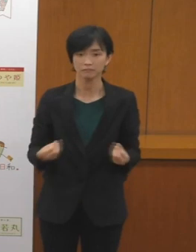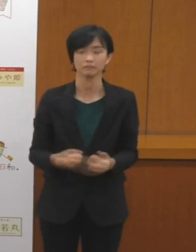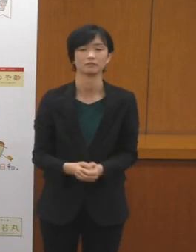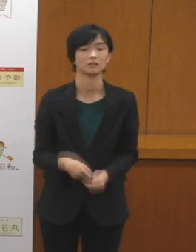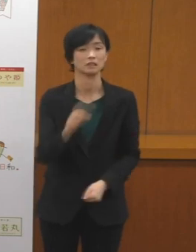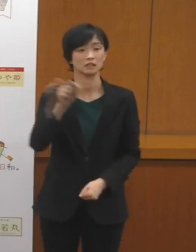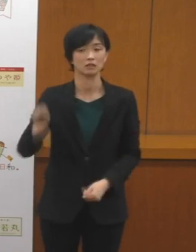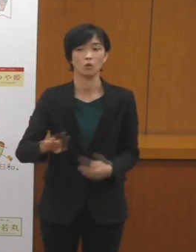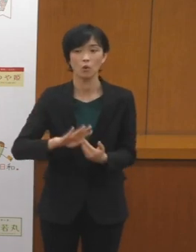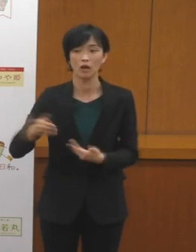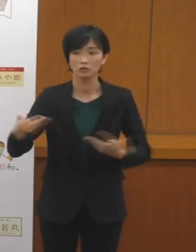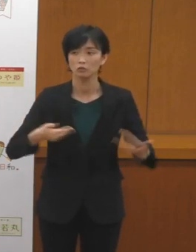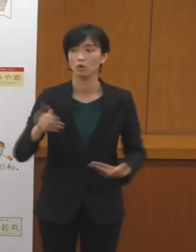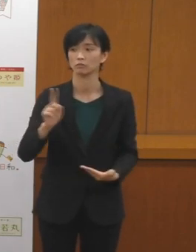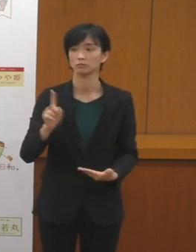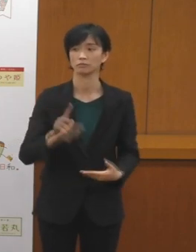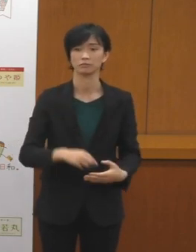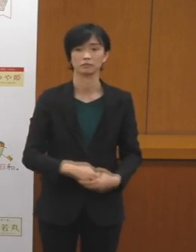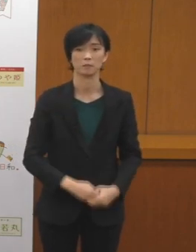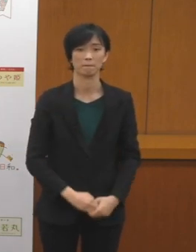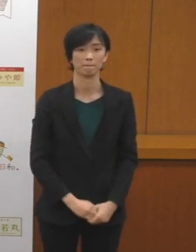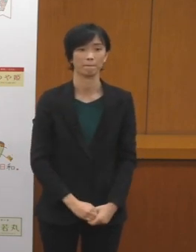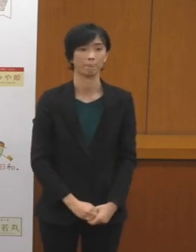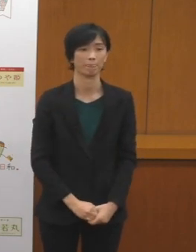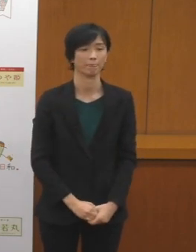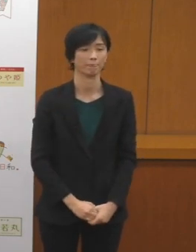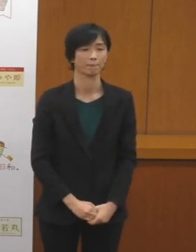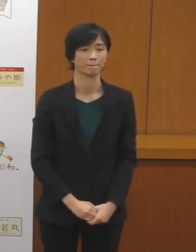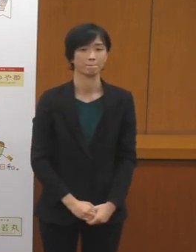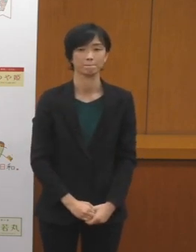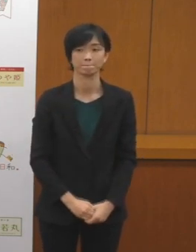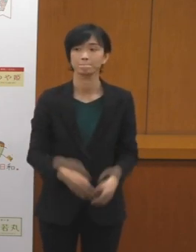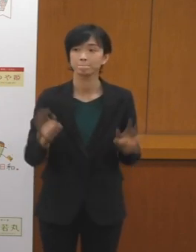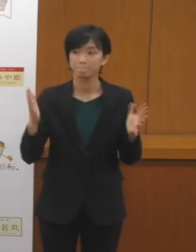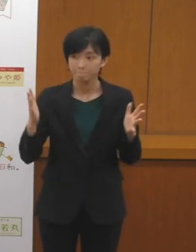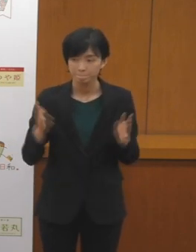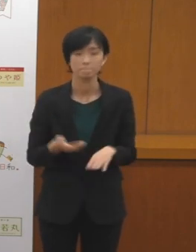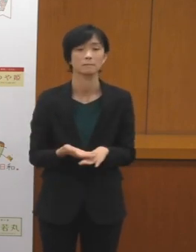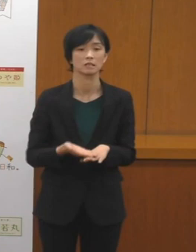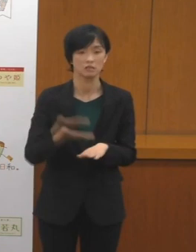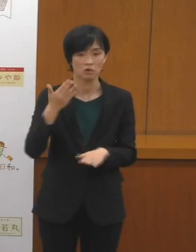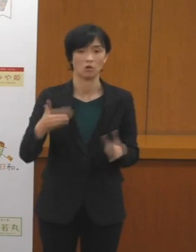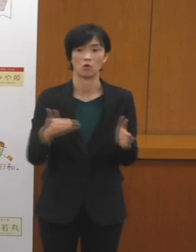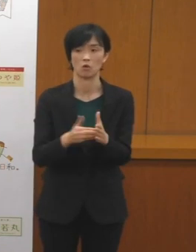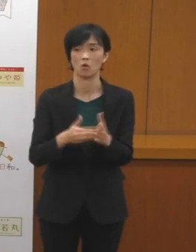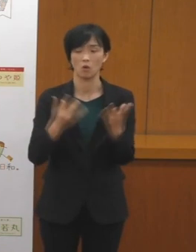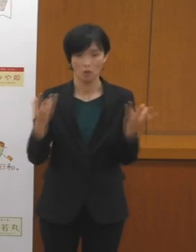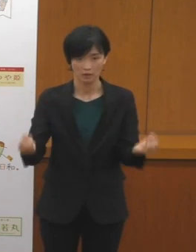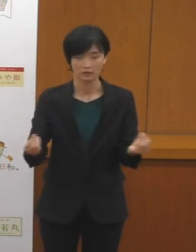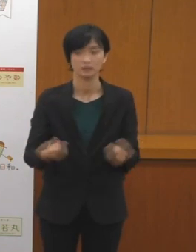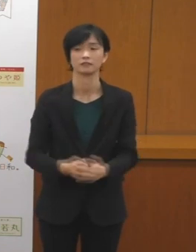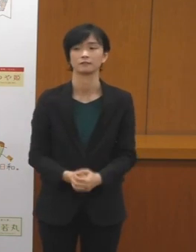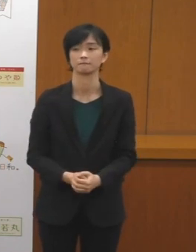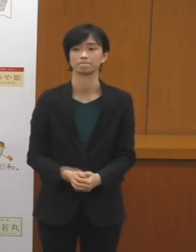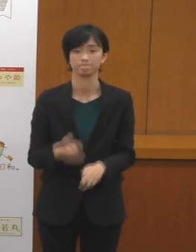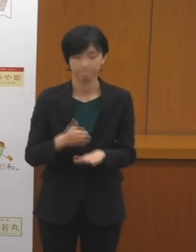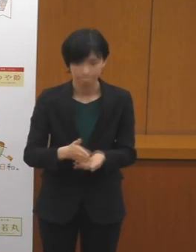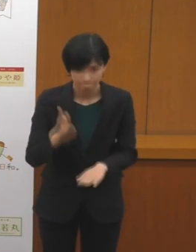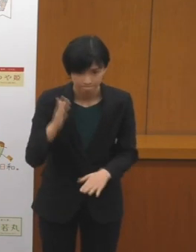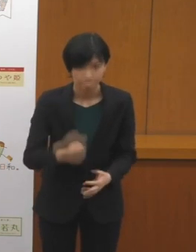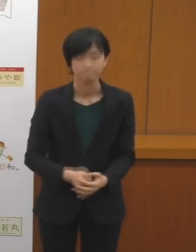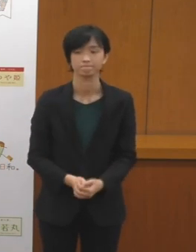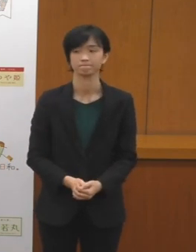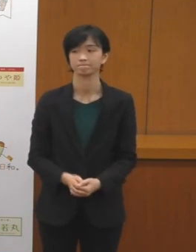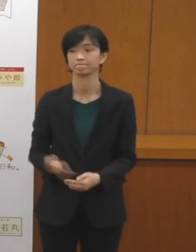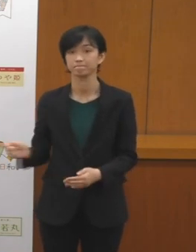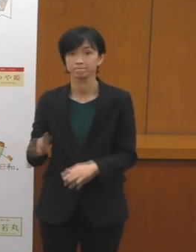ご質問のある方はいらっしゃいますかそれでは以上をもちまして定例の記者会見を終了いたしますありがとうござい